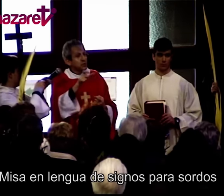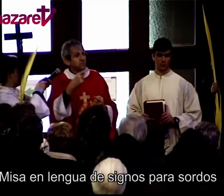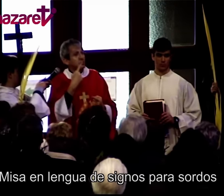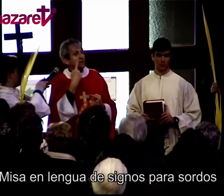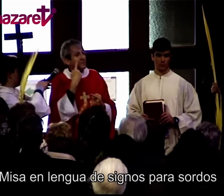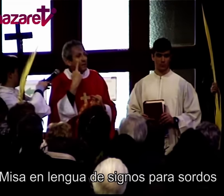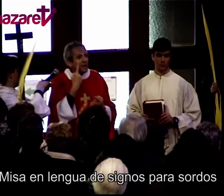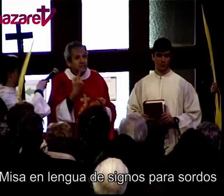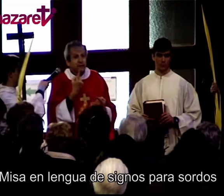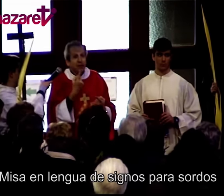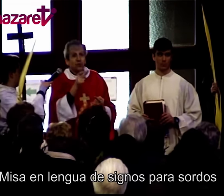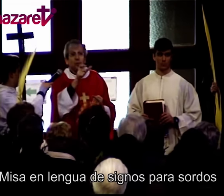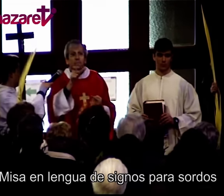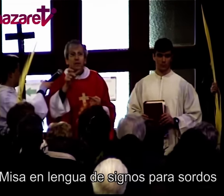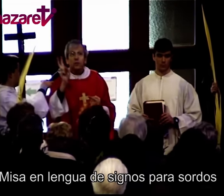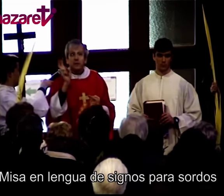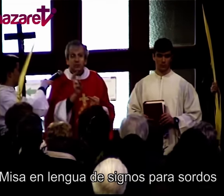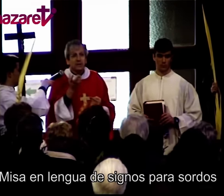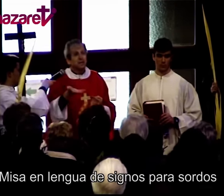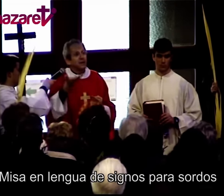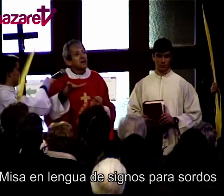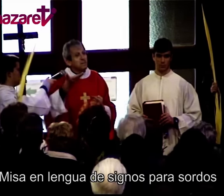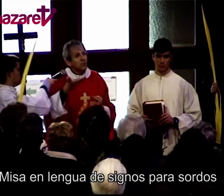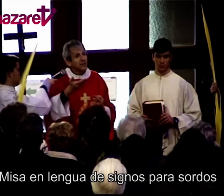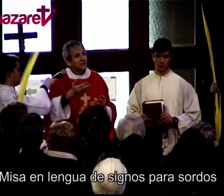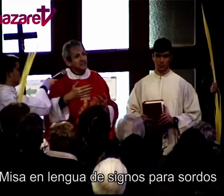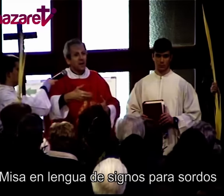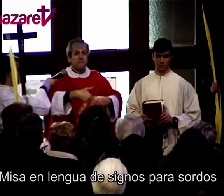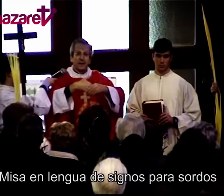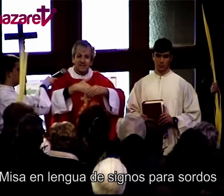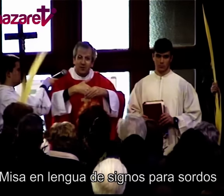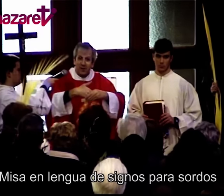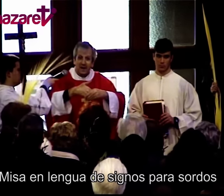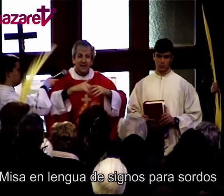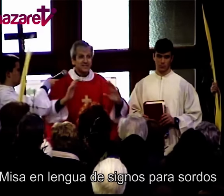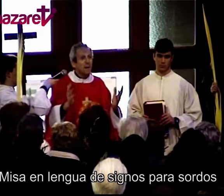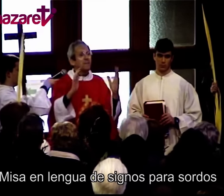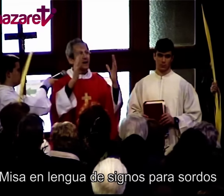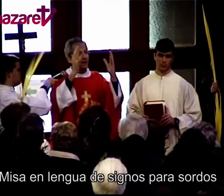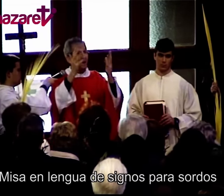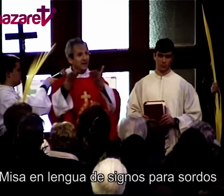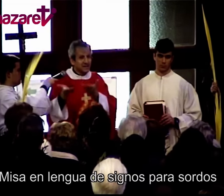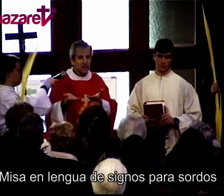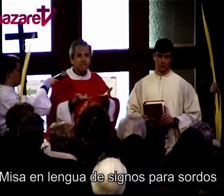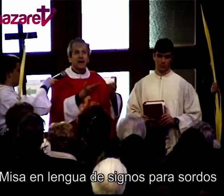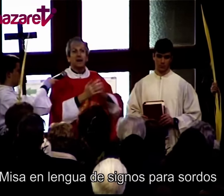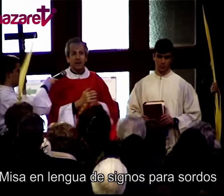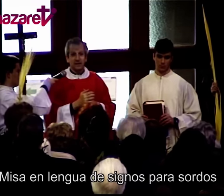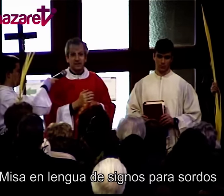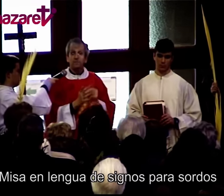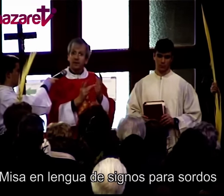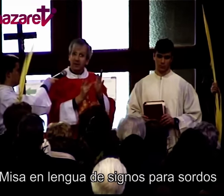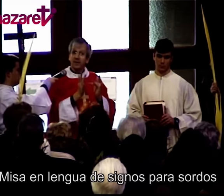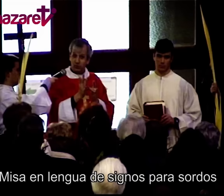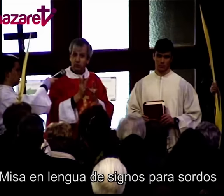y muchas personas estaban esperando, viendo personas que venían importantes, para saludarlas, para aclamarlas, para